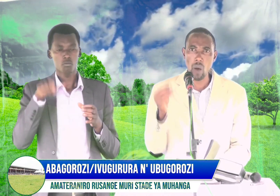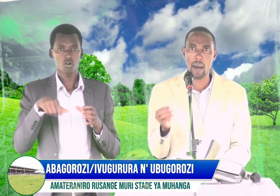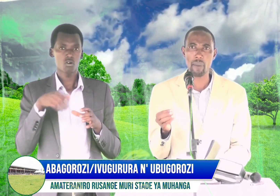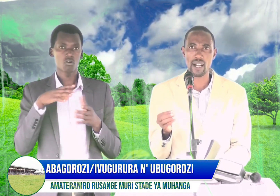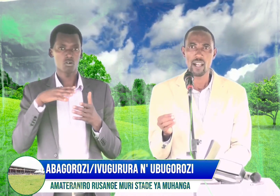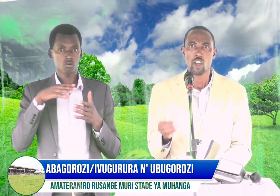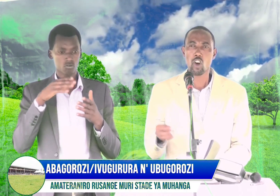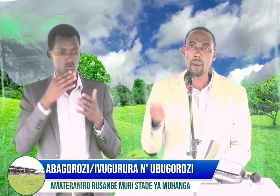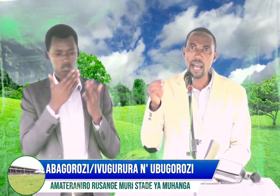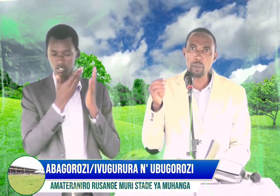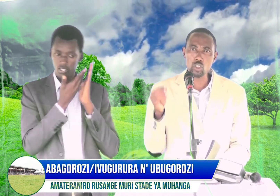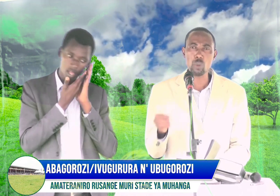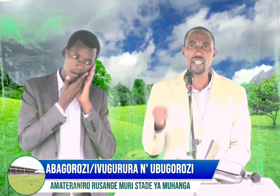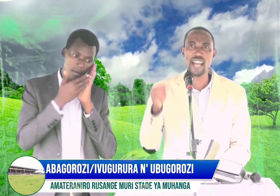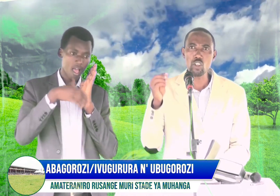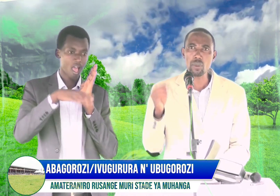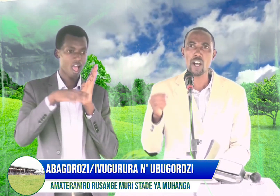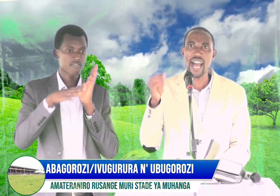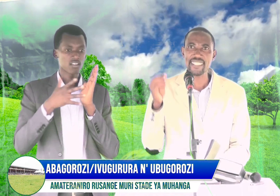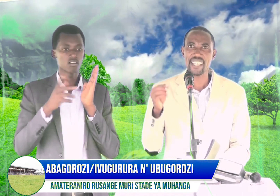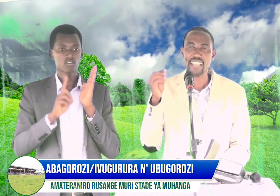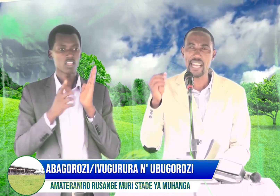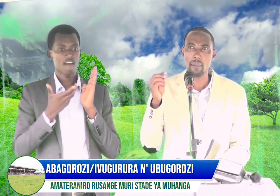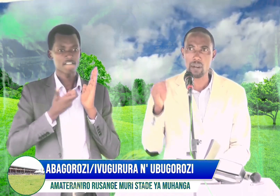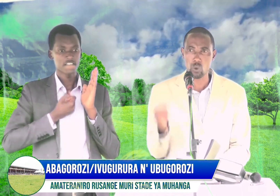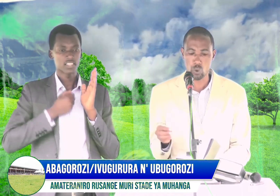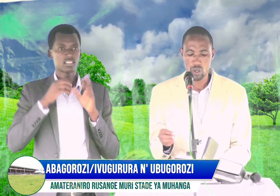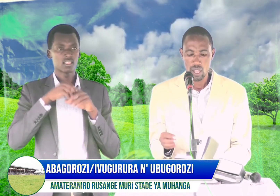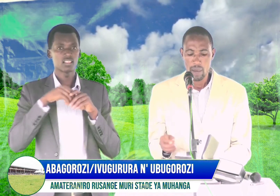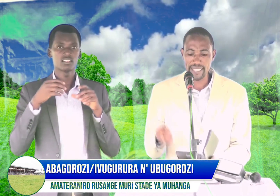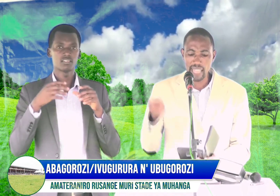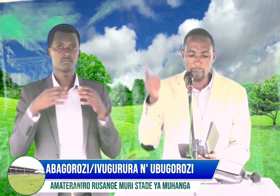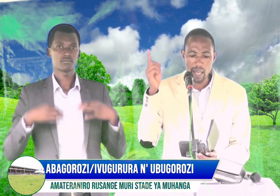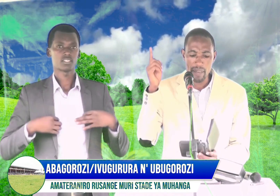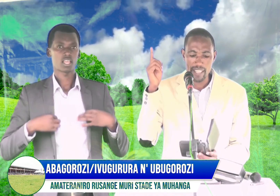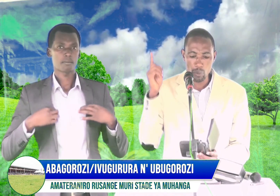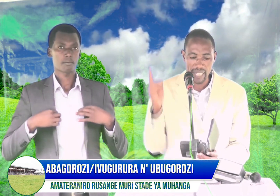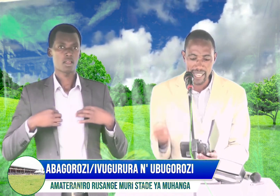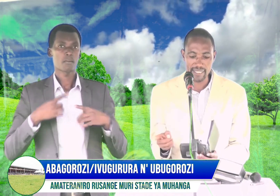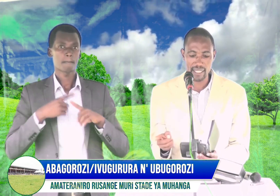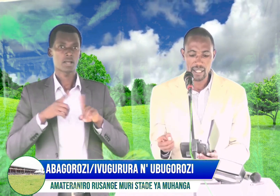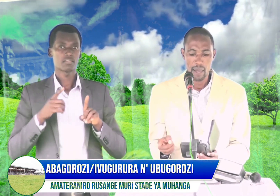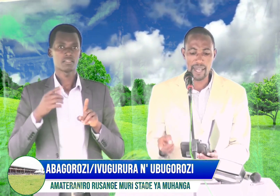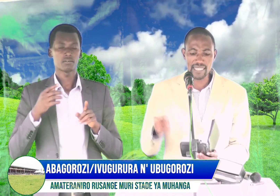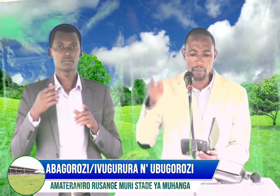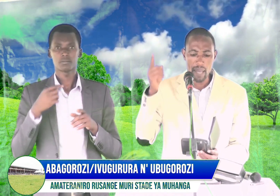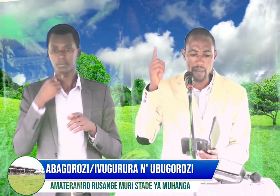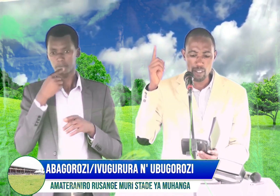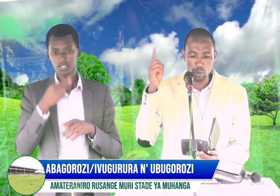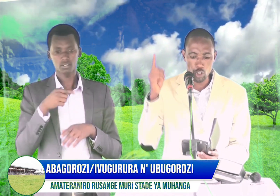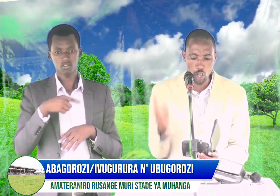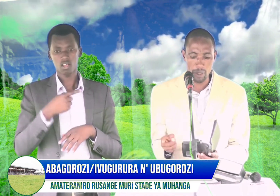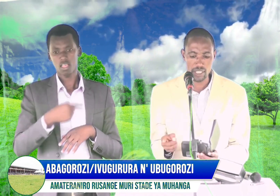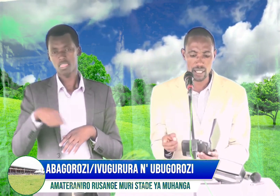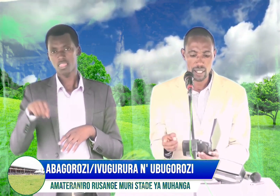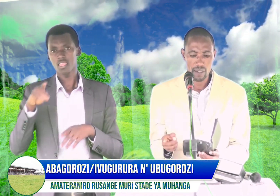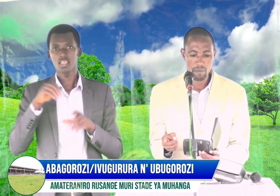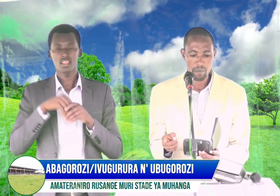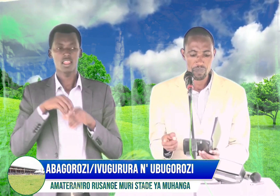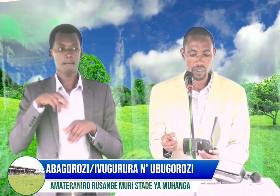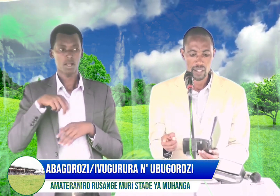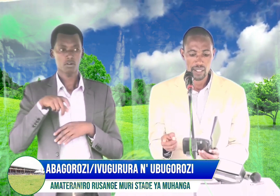n'ibyo kwambara, ngo baramutumira nubwo yagenda n'amaguru, batamwemereye ubwenge, batamwemereye